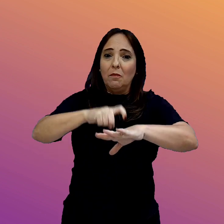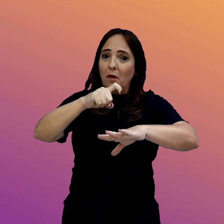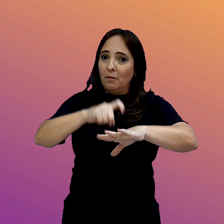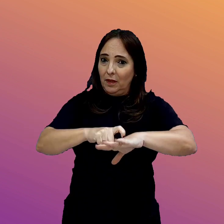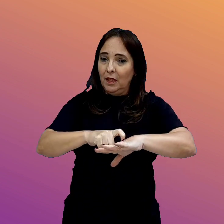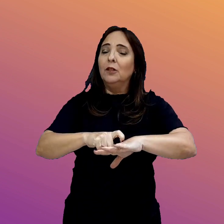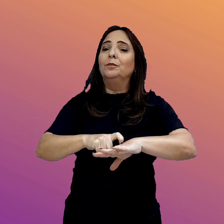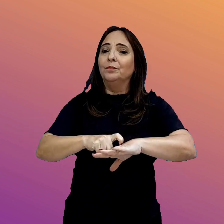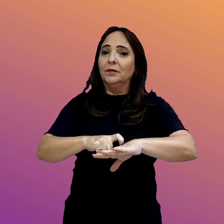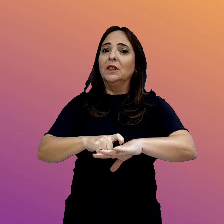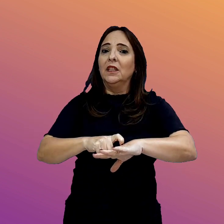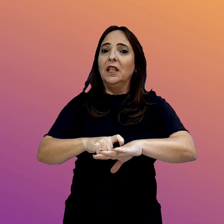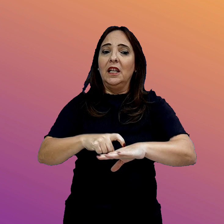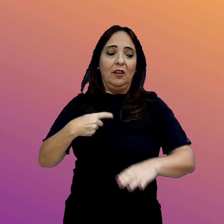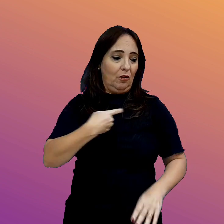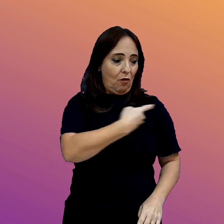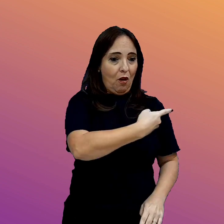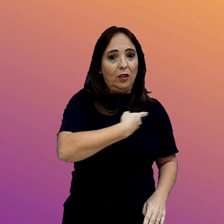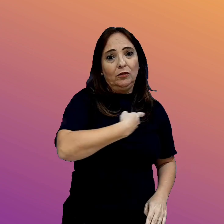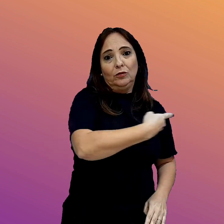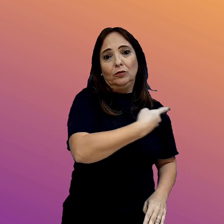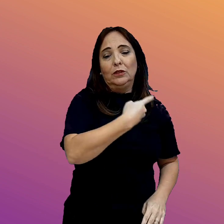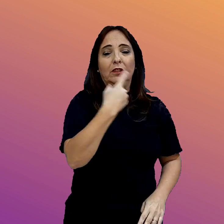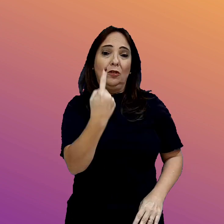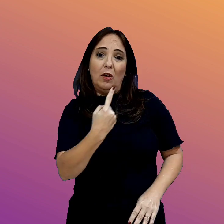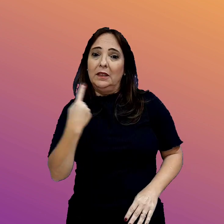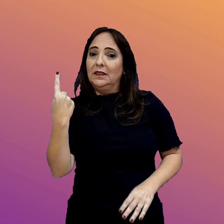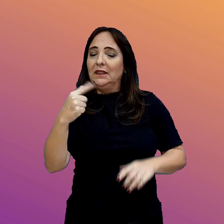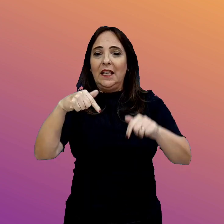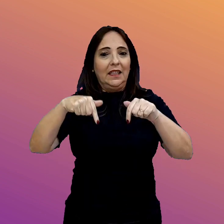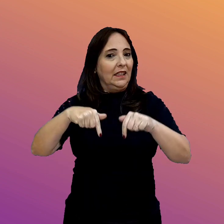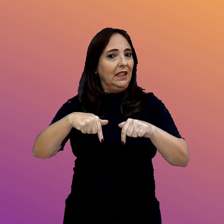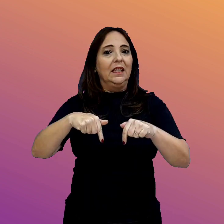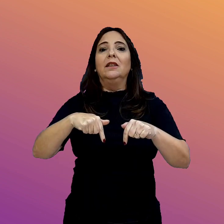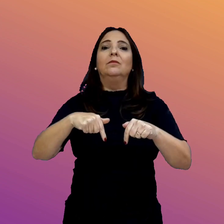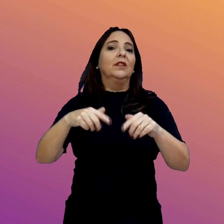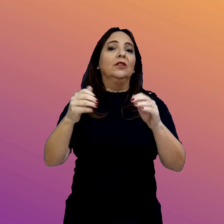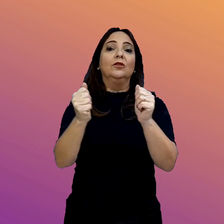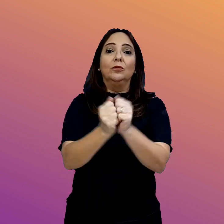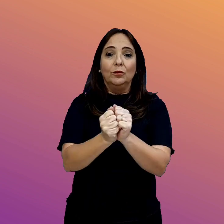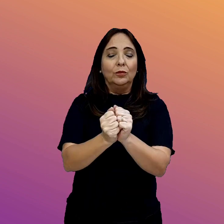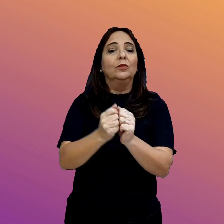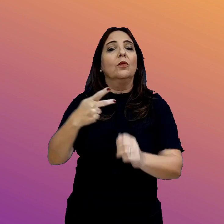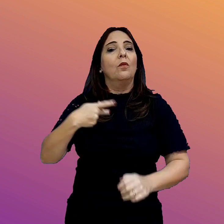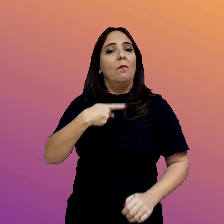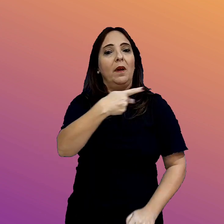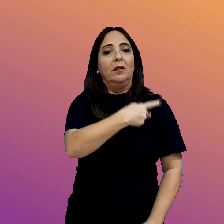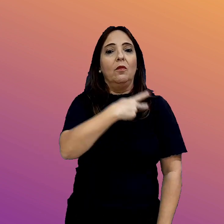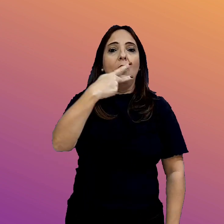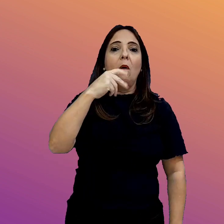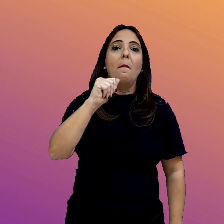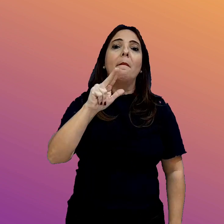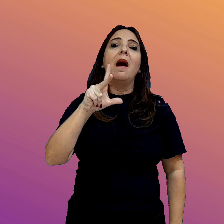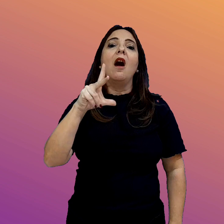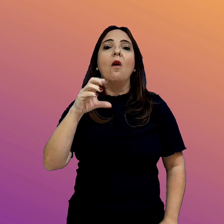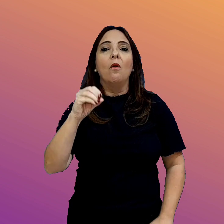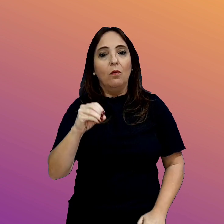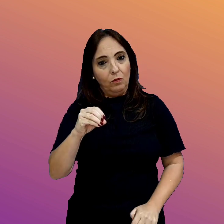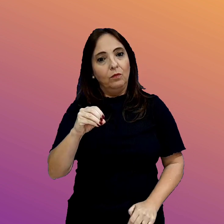Não estamos sozinhos aqui, eu e Paulinha, e estamos aqui com o pastor Paulo Moura e com